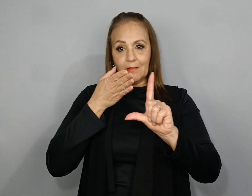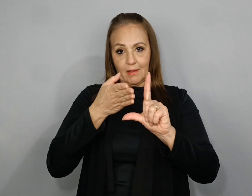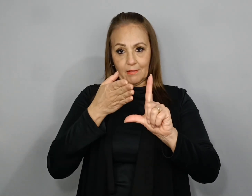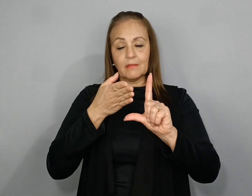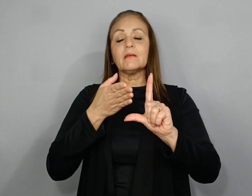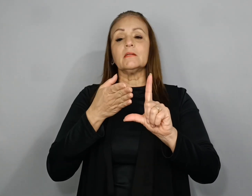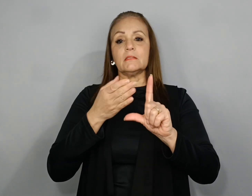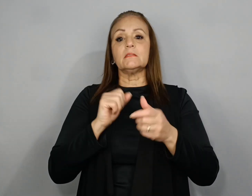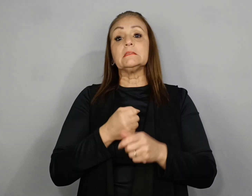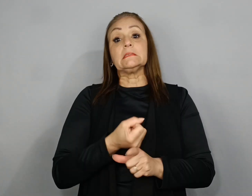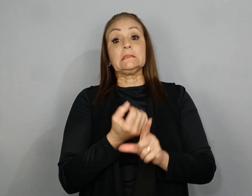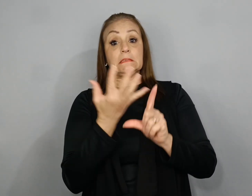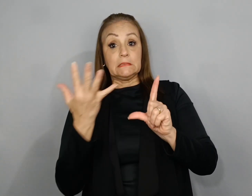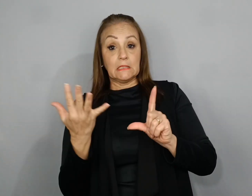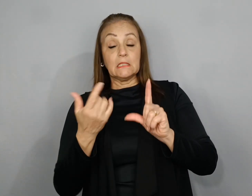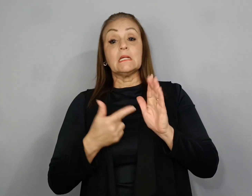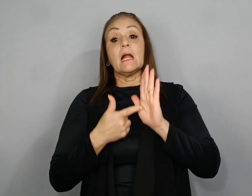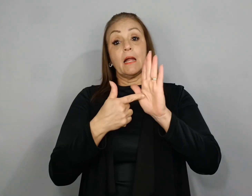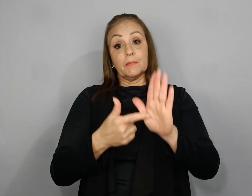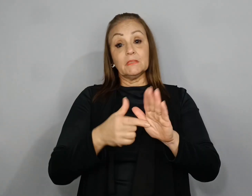que apresentam mais de uma variável.